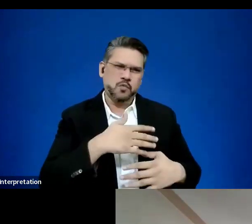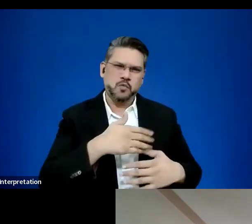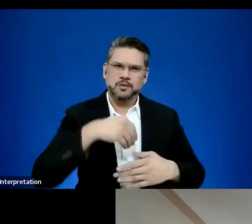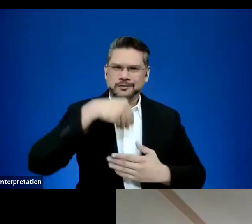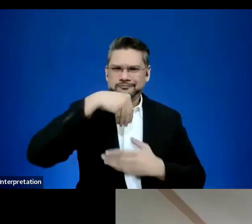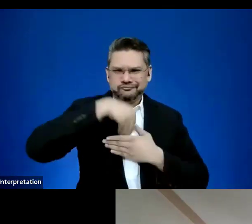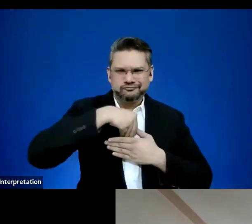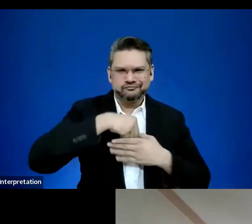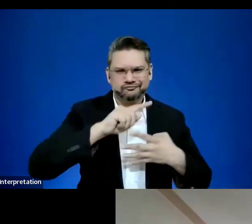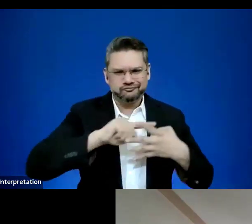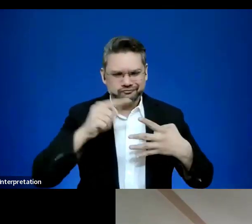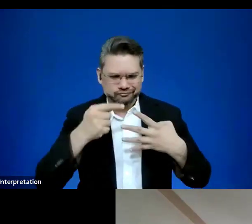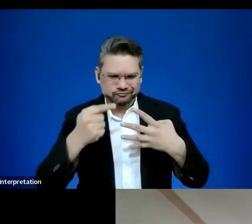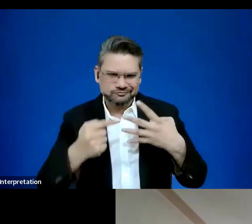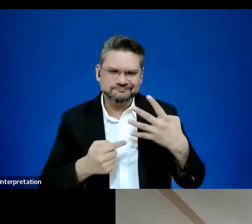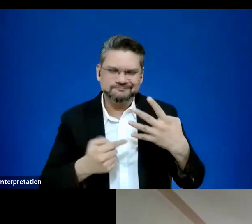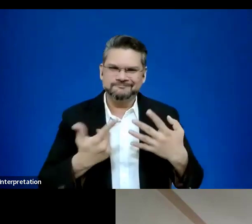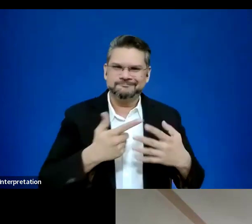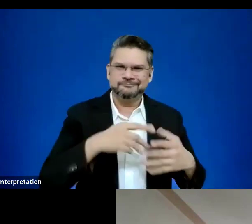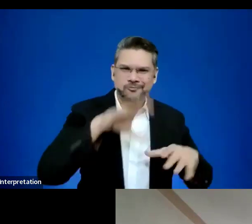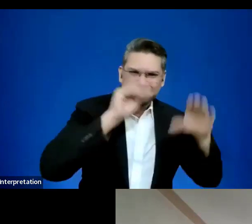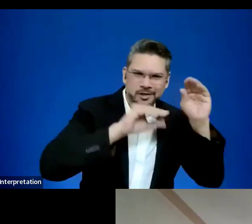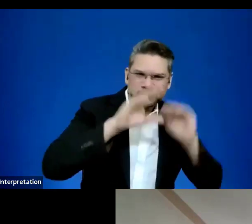而阿玛呢，